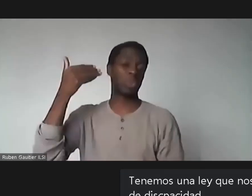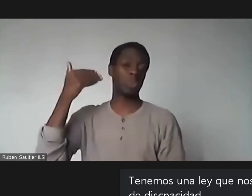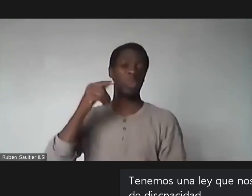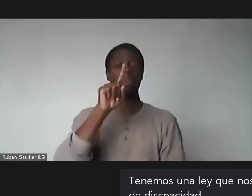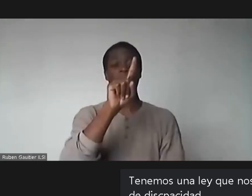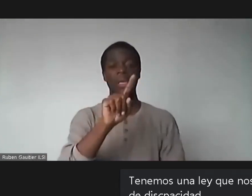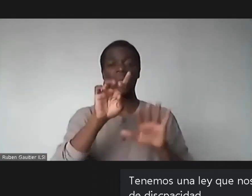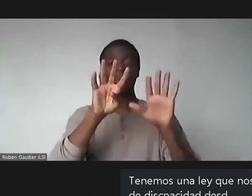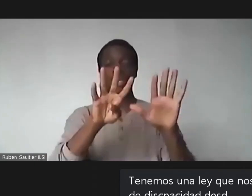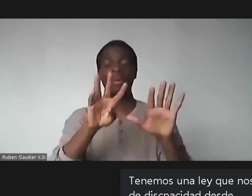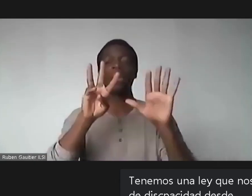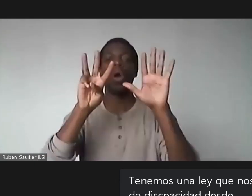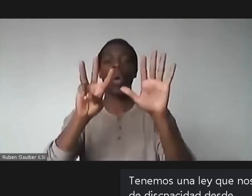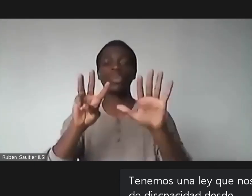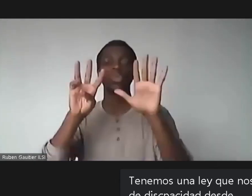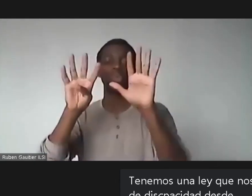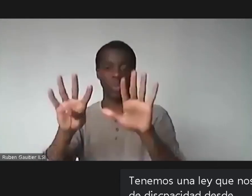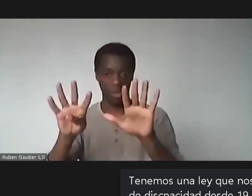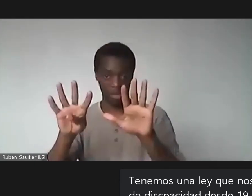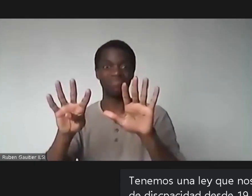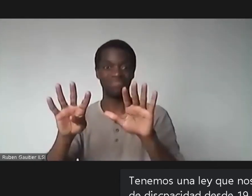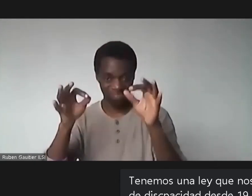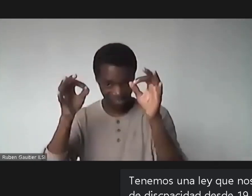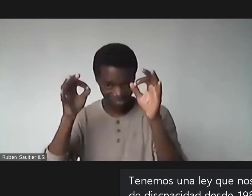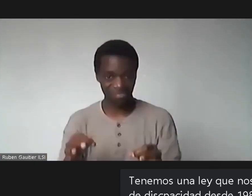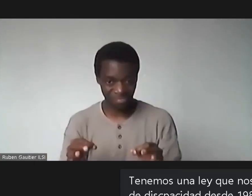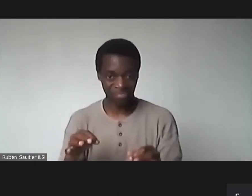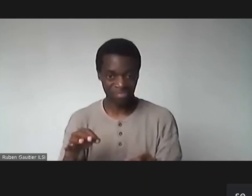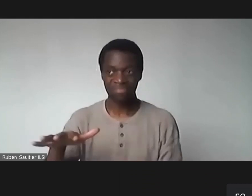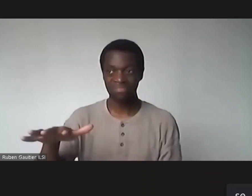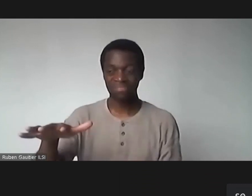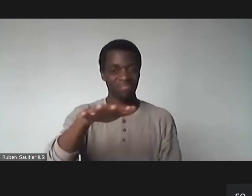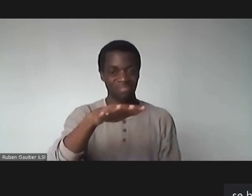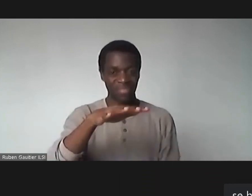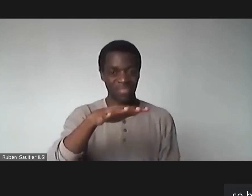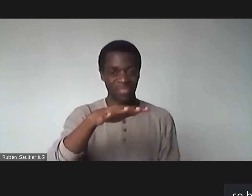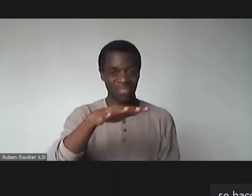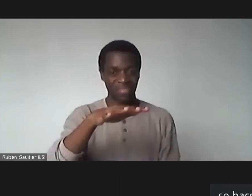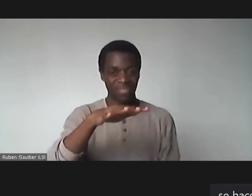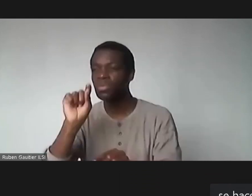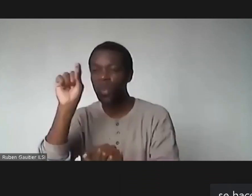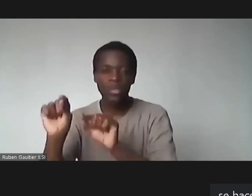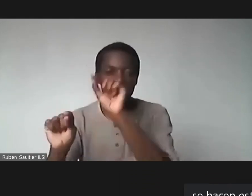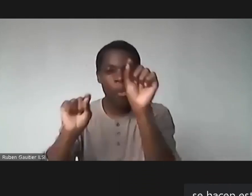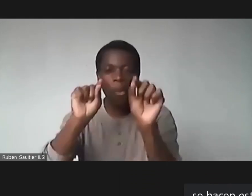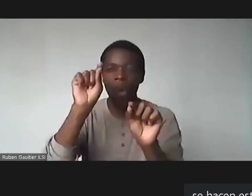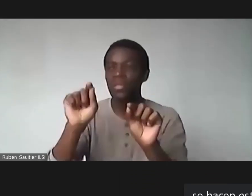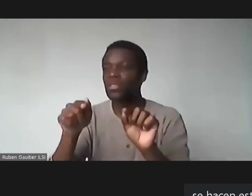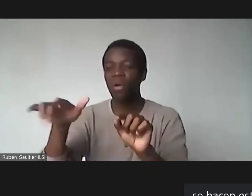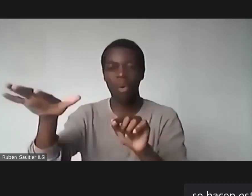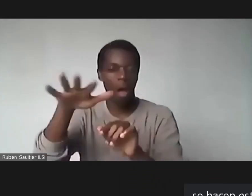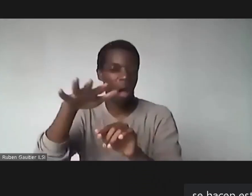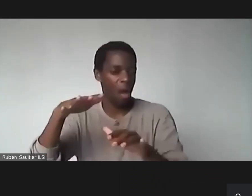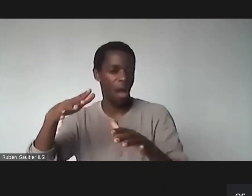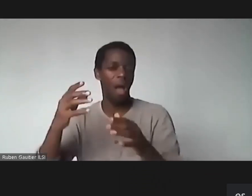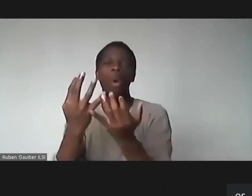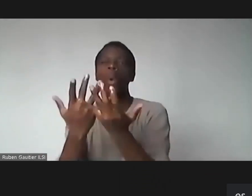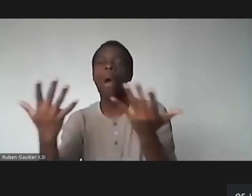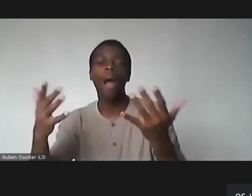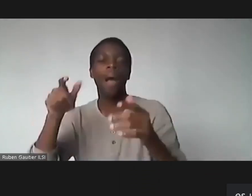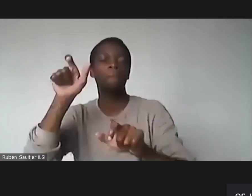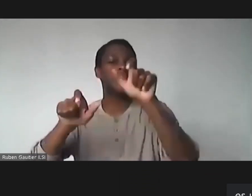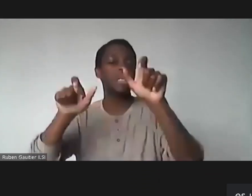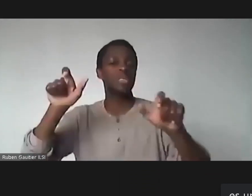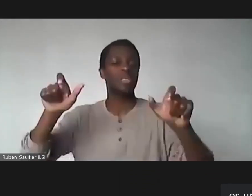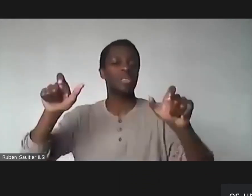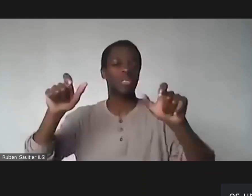de discapacidad en los censos demográficos. Y esa es una ley muy, muy importante y creo, salvo engaño, que es el único que existe